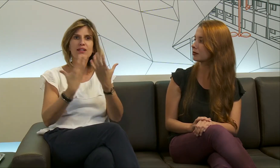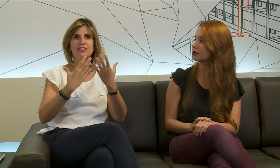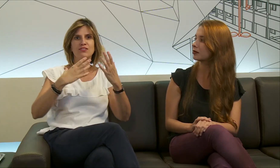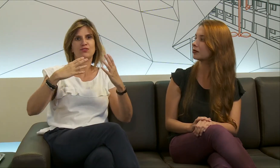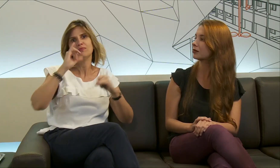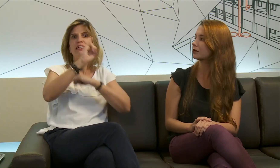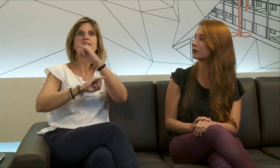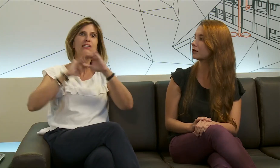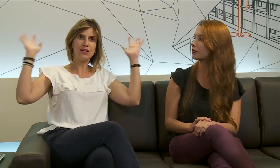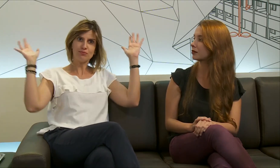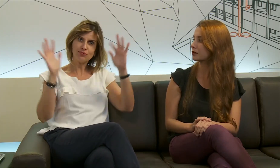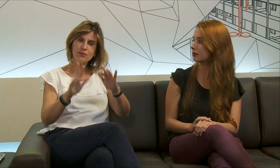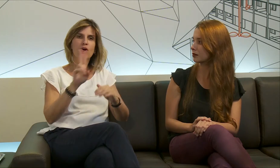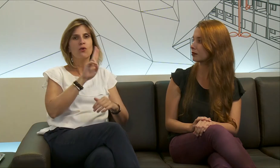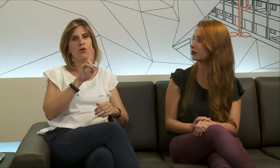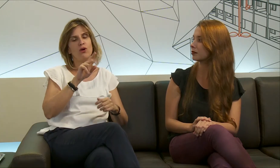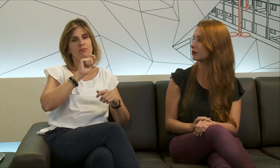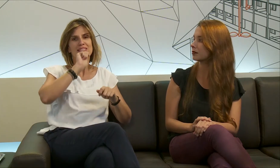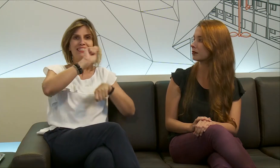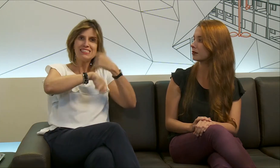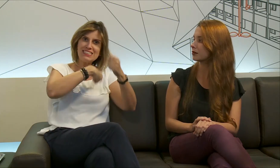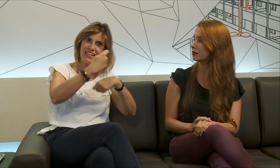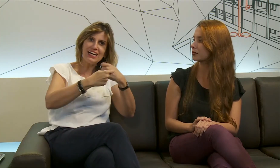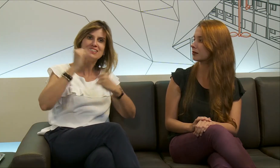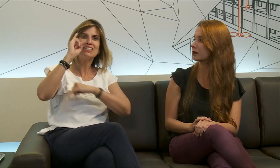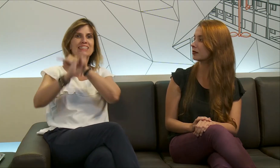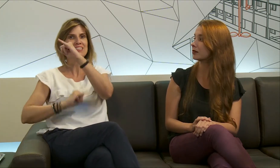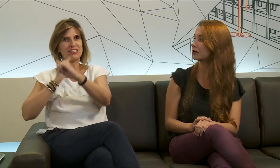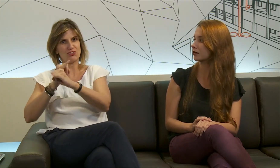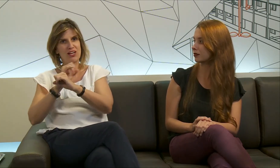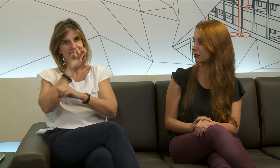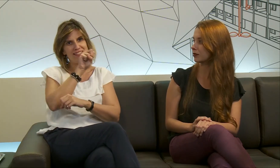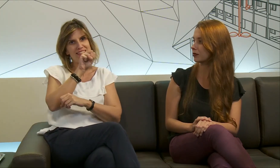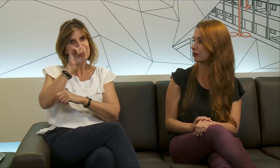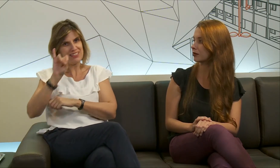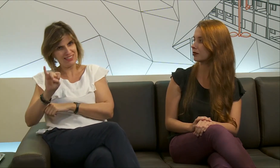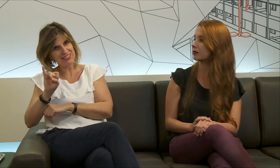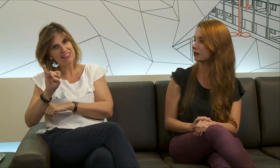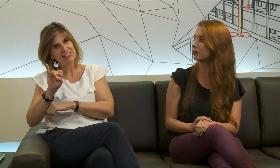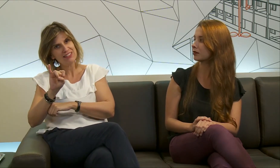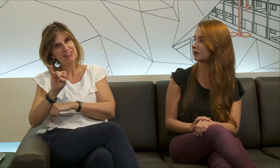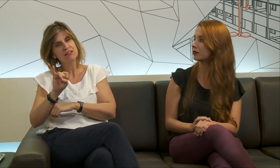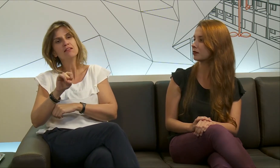Esperanto, que seriam os sinais internacionais, que eles são utilizados